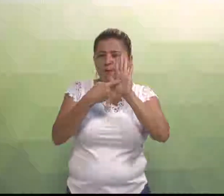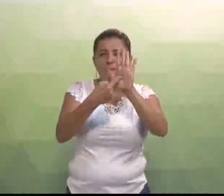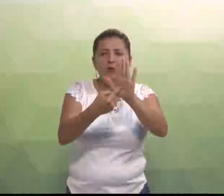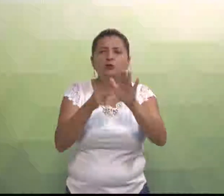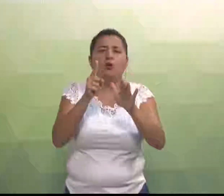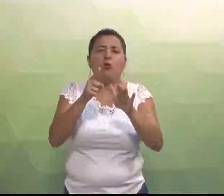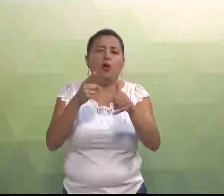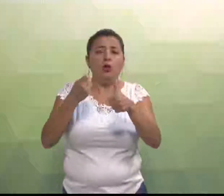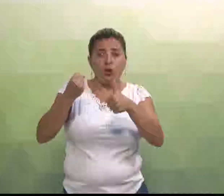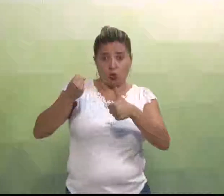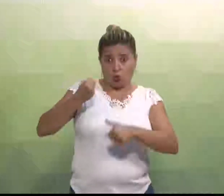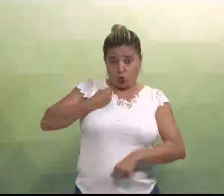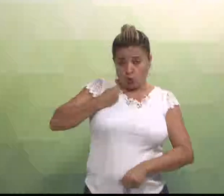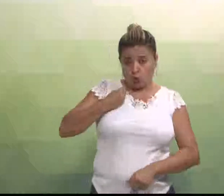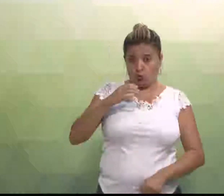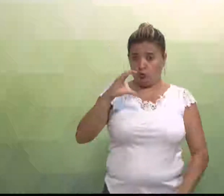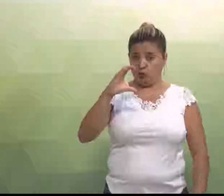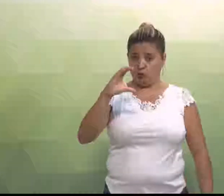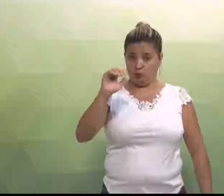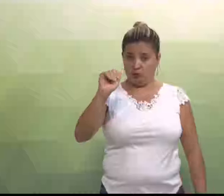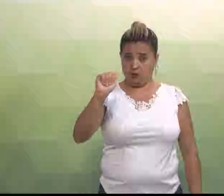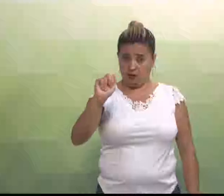que eu mostrarei é os números